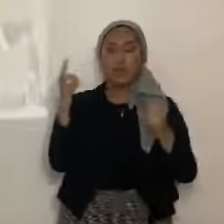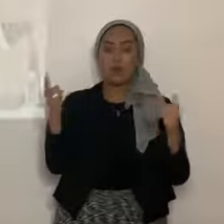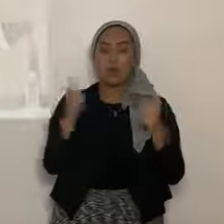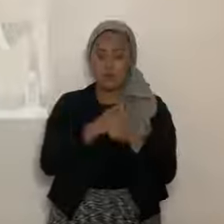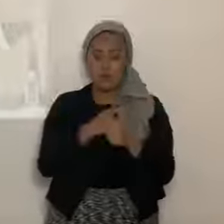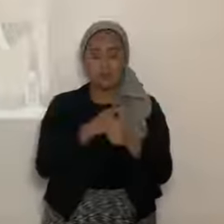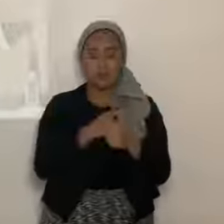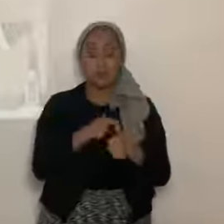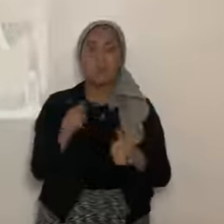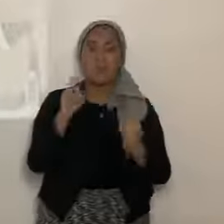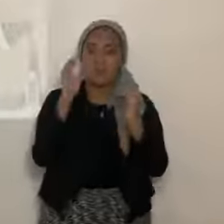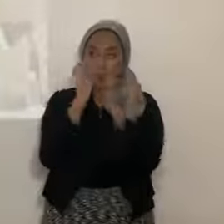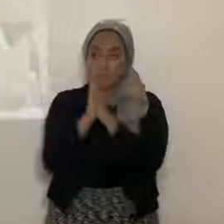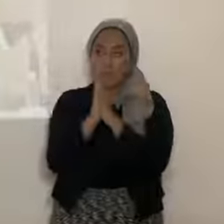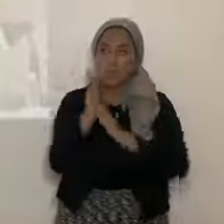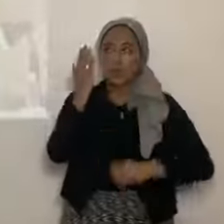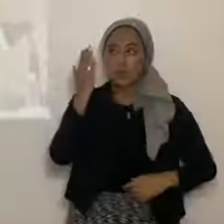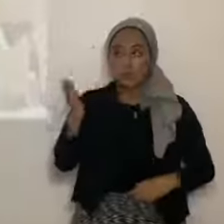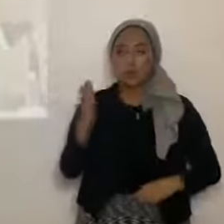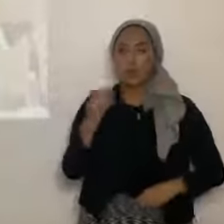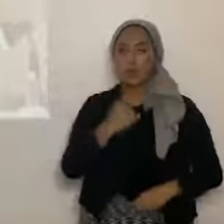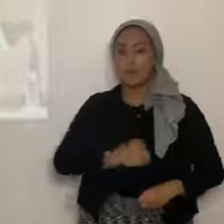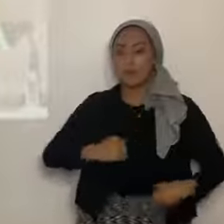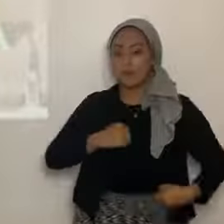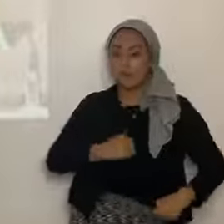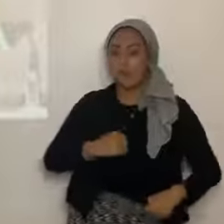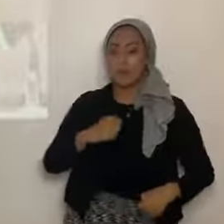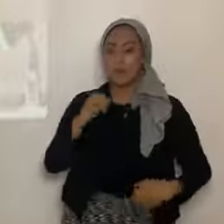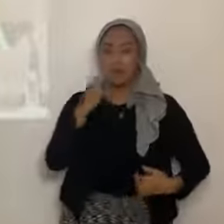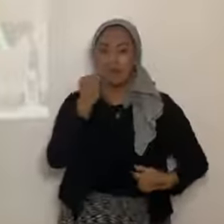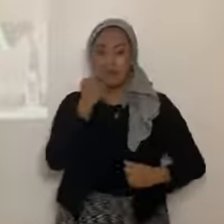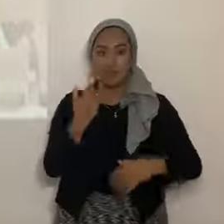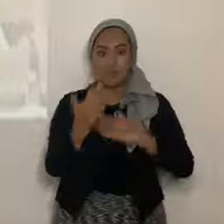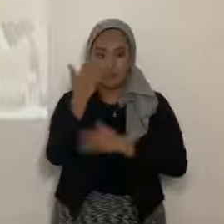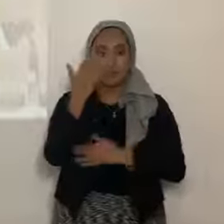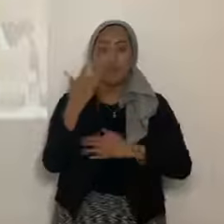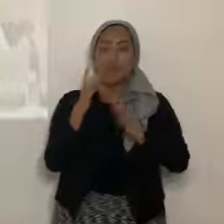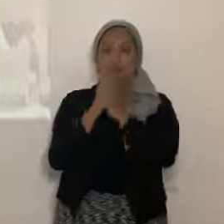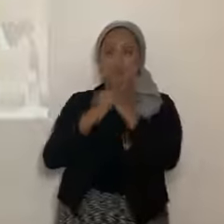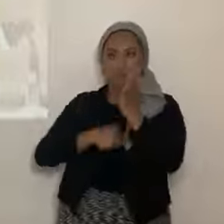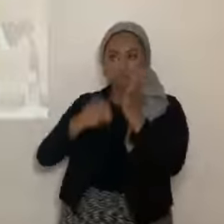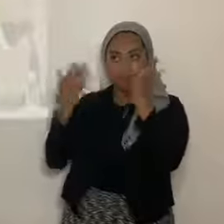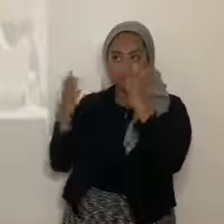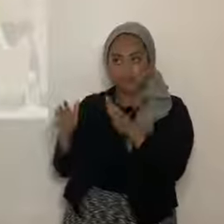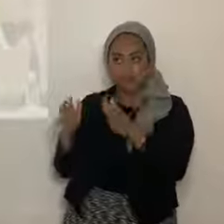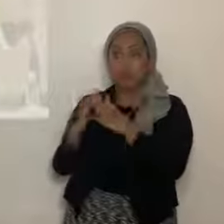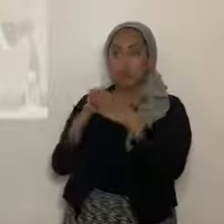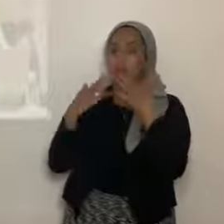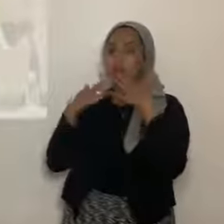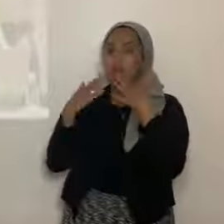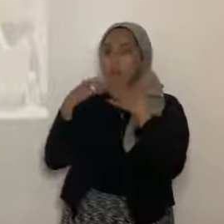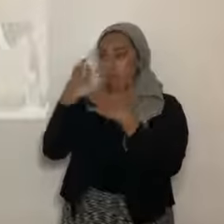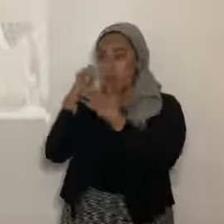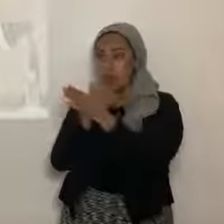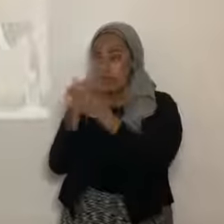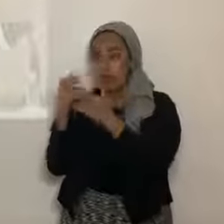pedirle a él, pedirle perdón, como lo hicimos hoy en la mañana, pedirle perdón, darle gracias por todo y pedirle bendición y